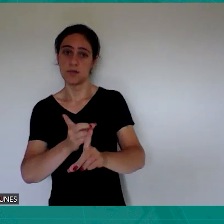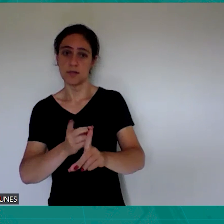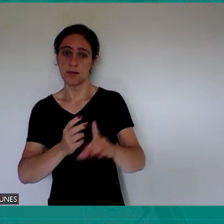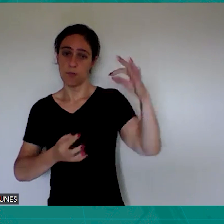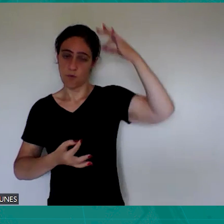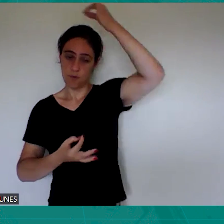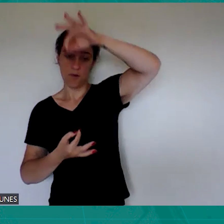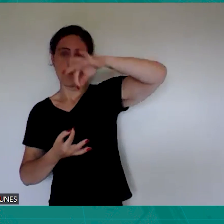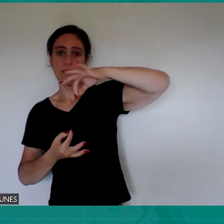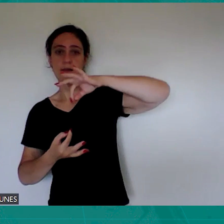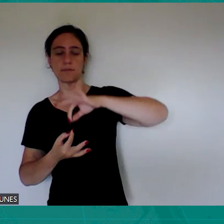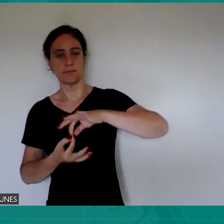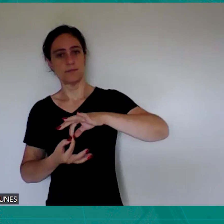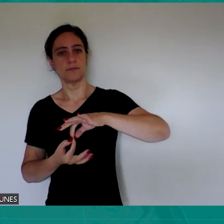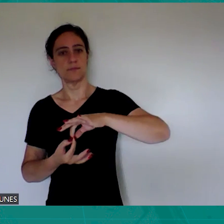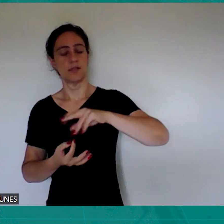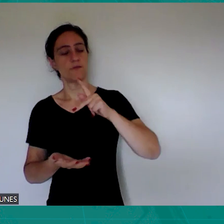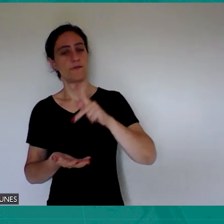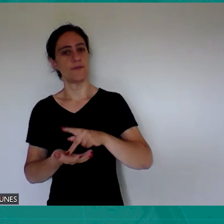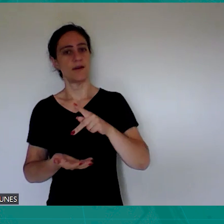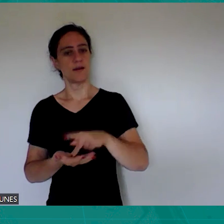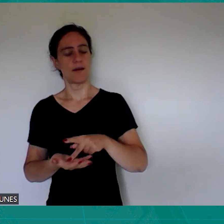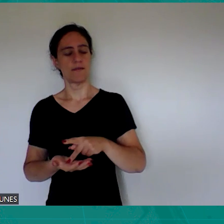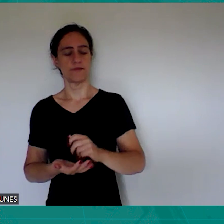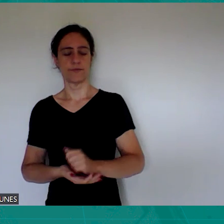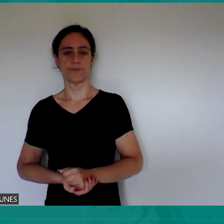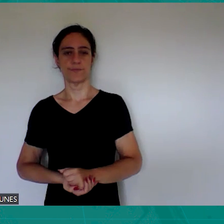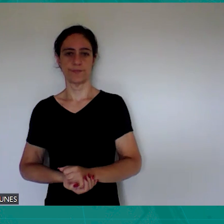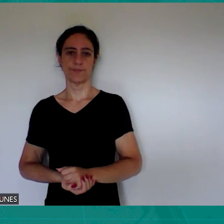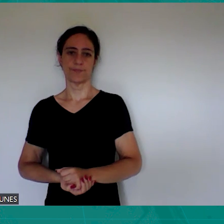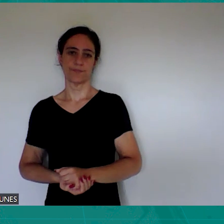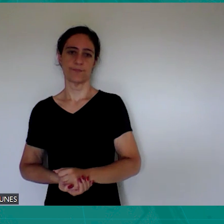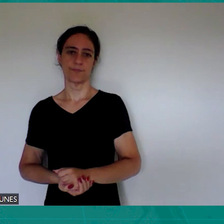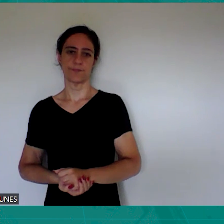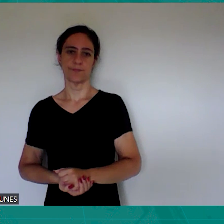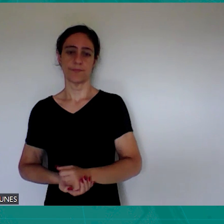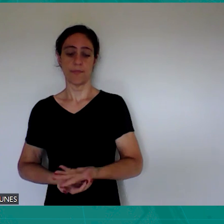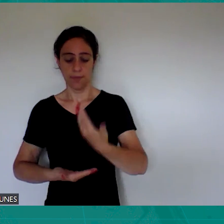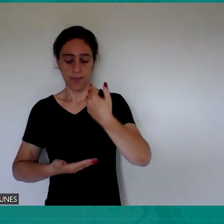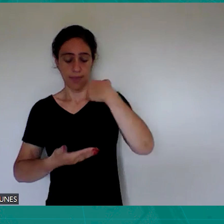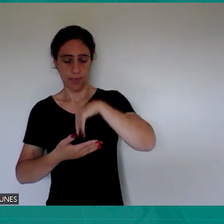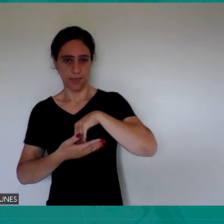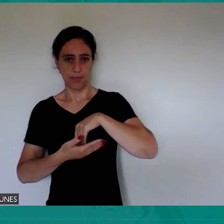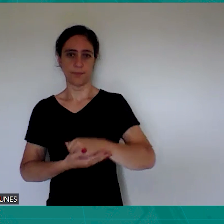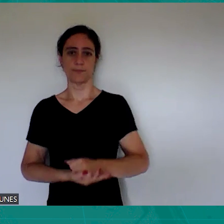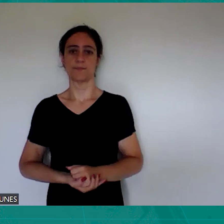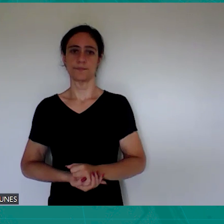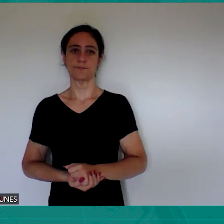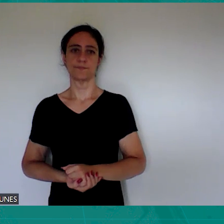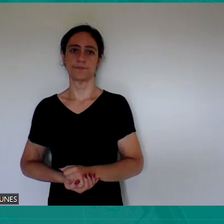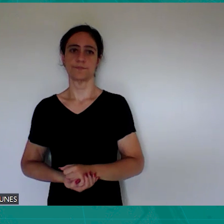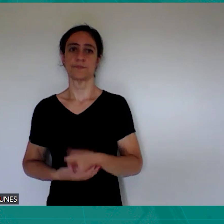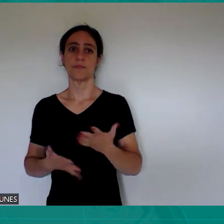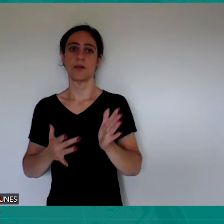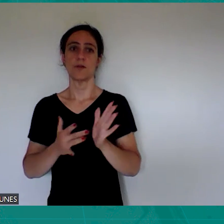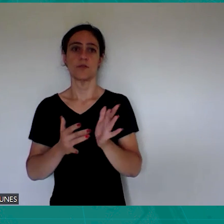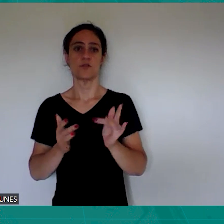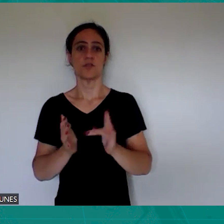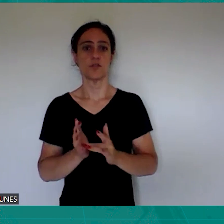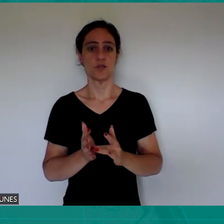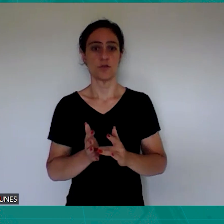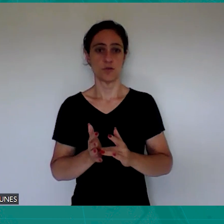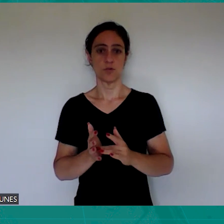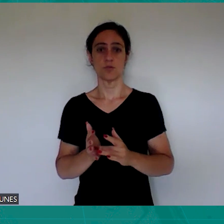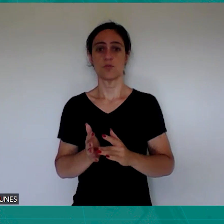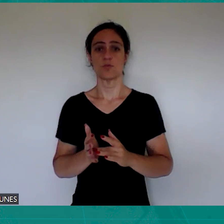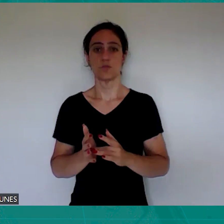o Espírito da verdade, entrou neles, e agora Jesus está neles,